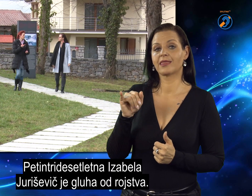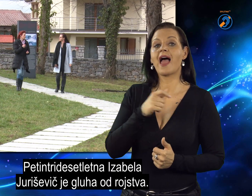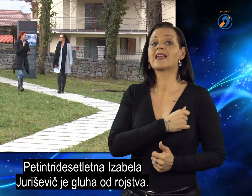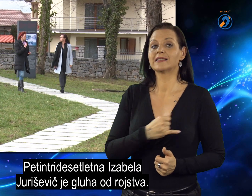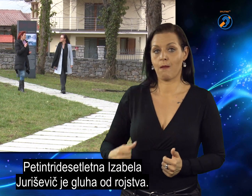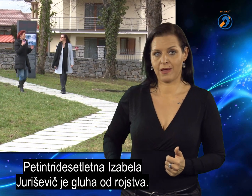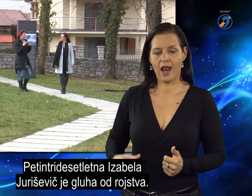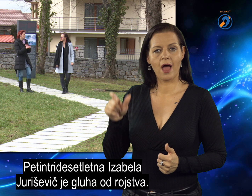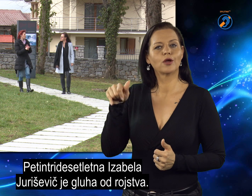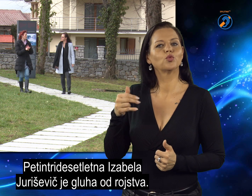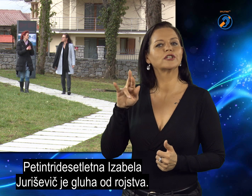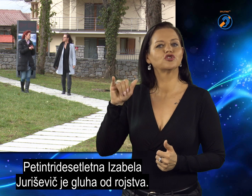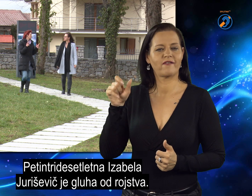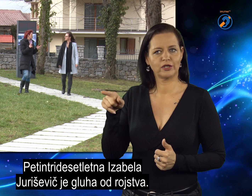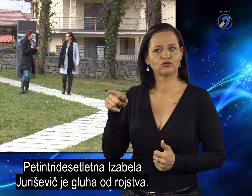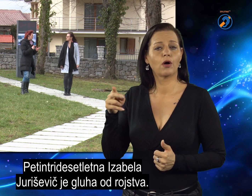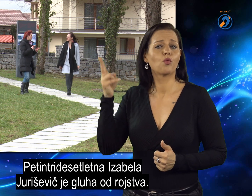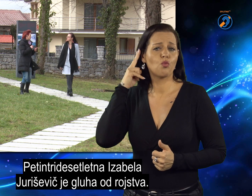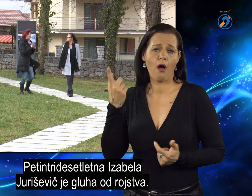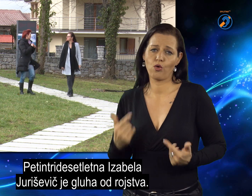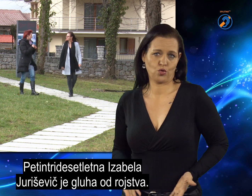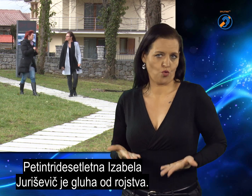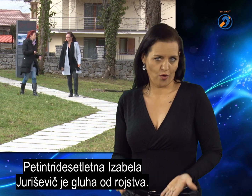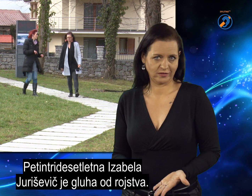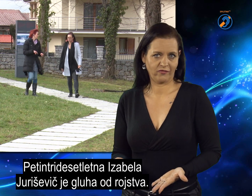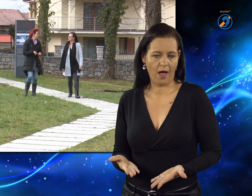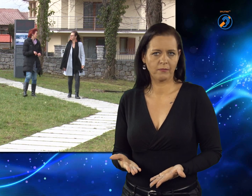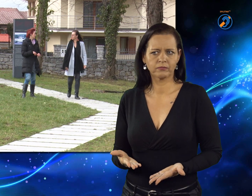35-letna Izabela Juriševič je gluha od rojstva.